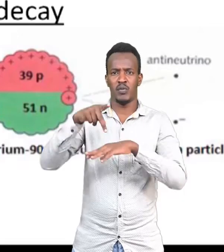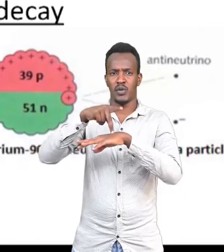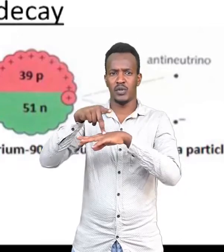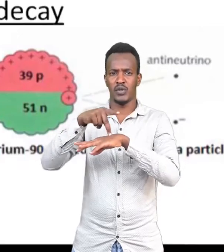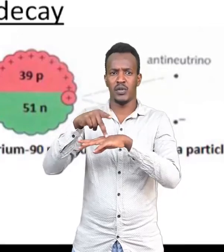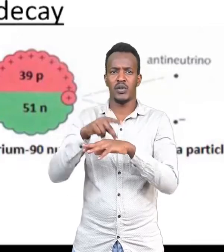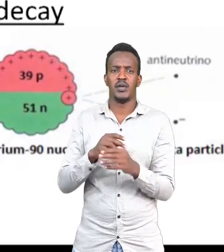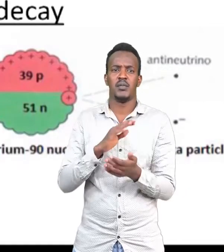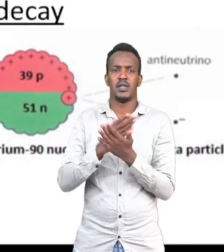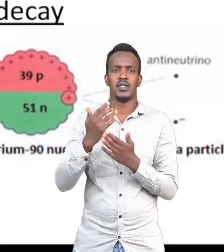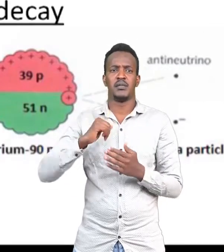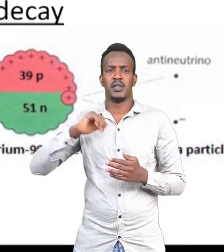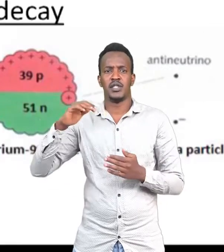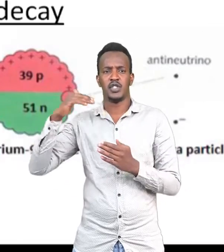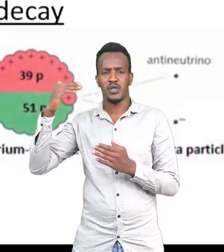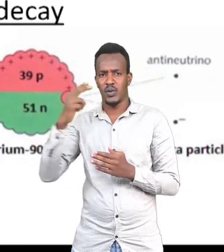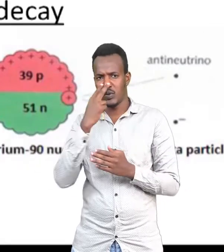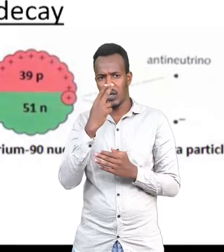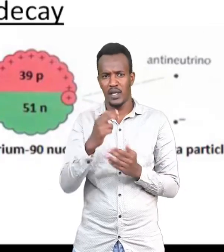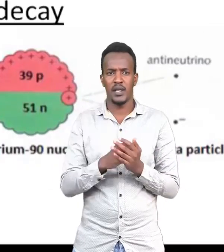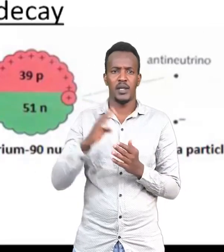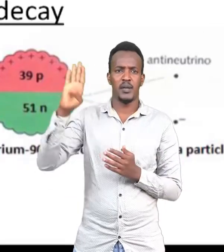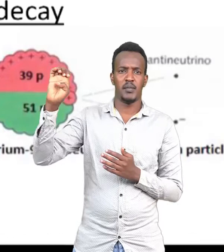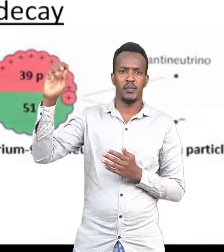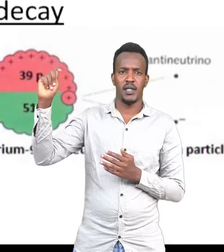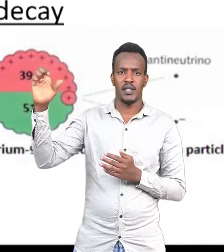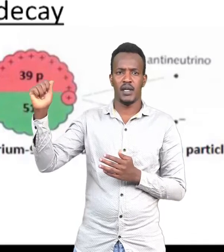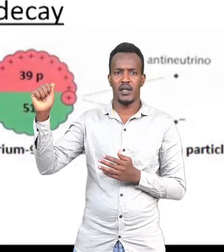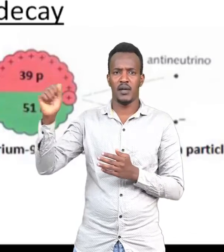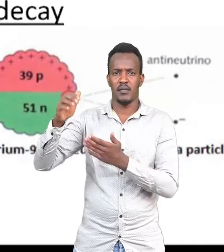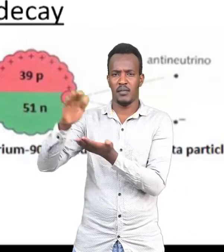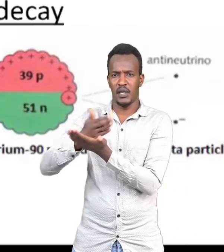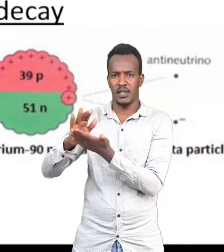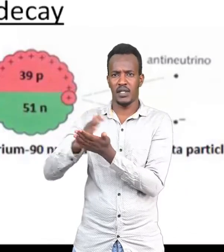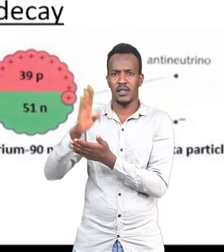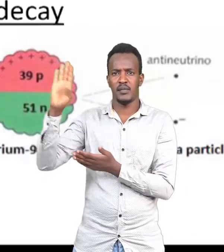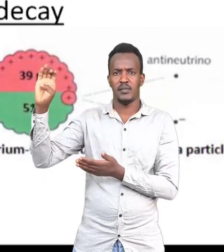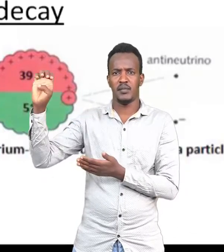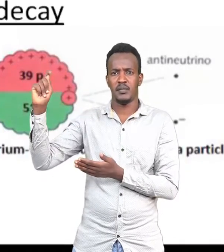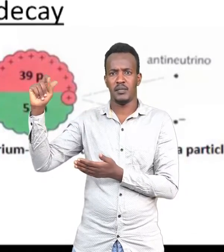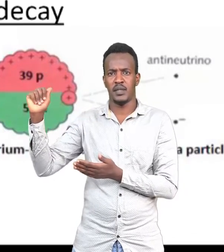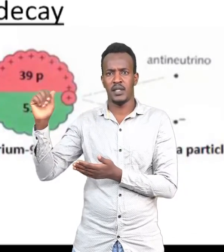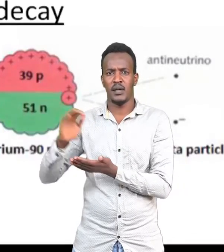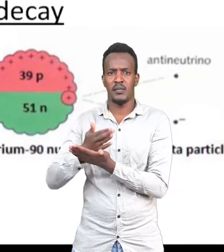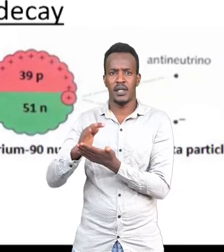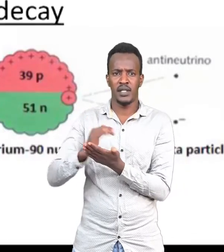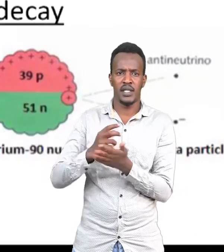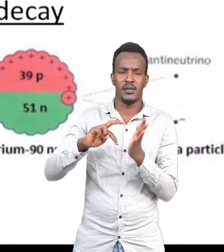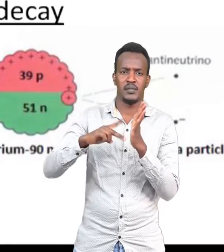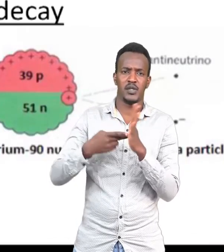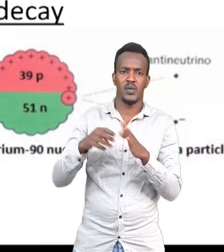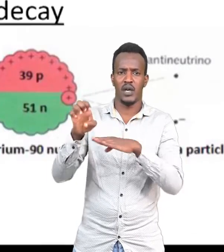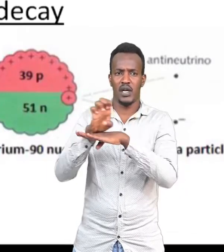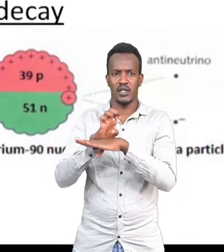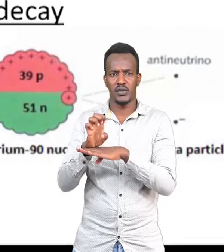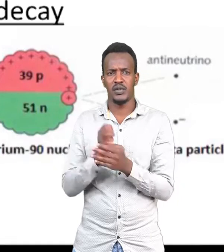plus qaybta shisha waxaad ku aragtaa markaasi waxa weeyaan beta particle way beta particle kaas loo jeedo waxa weeyaan electronkii